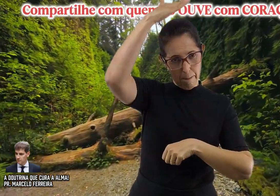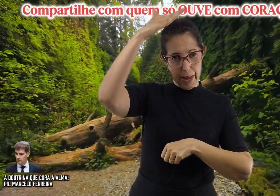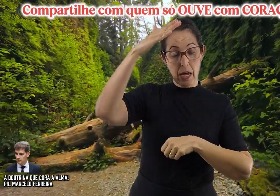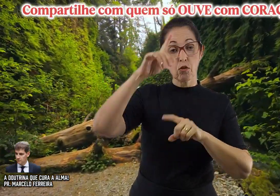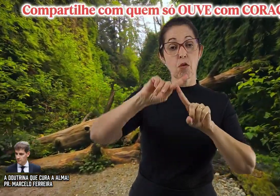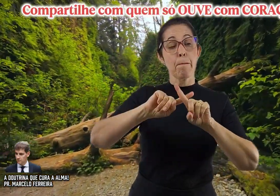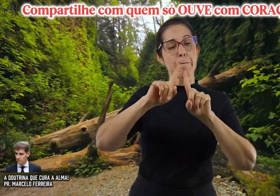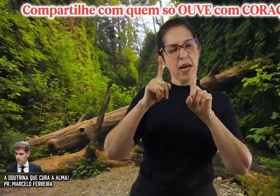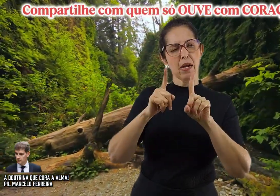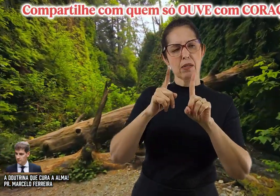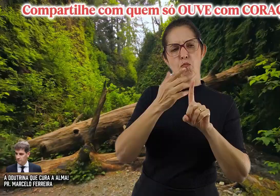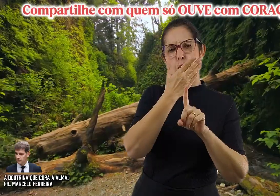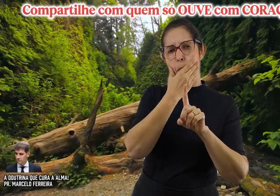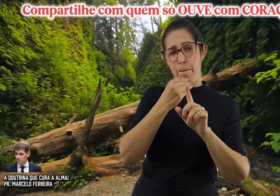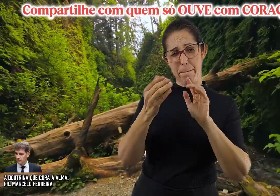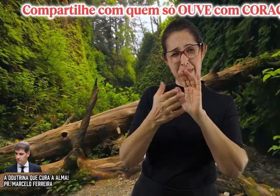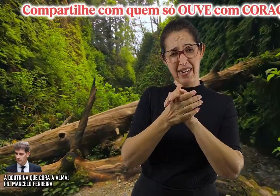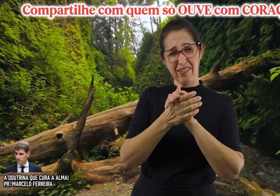Aí